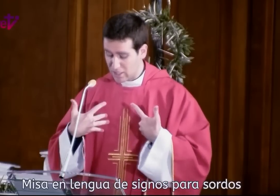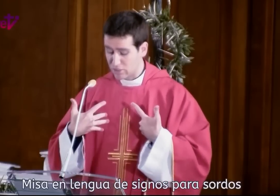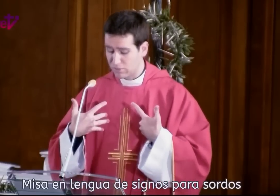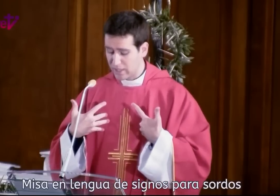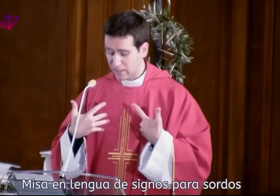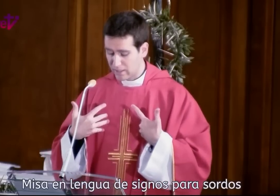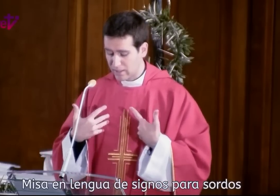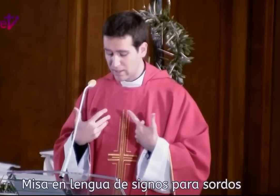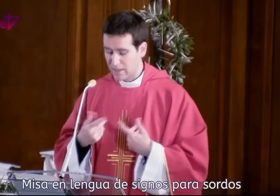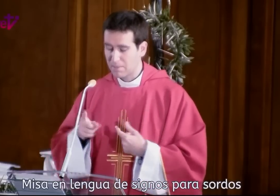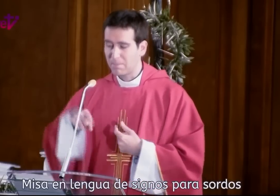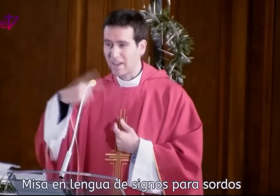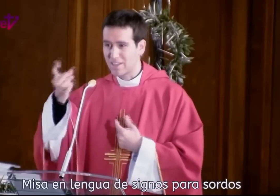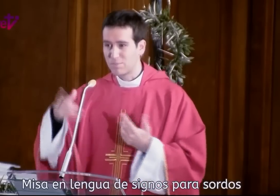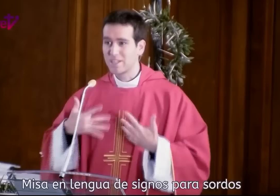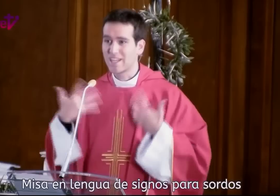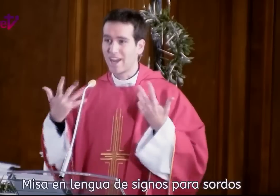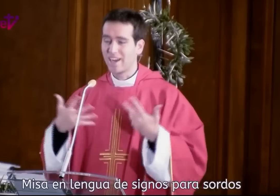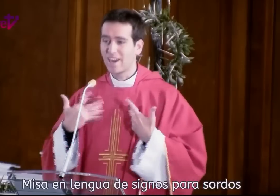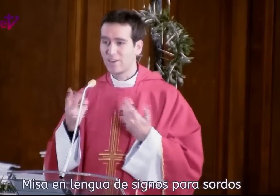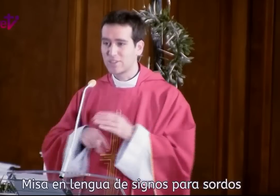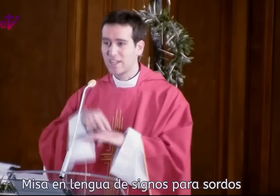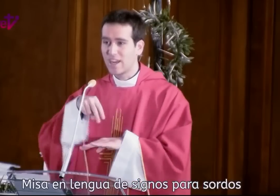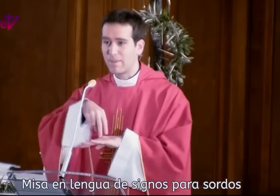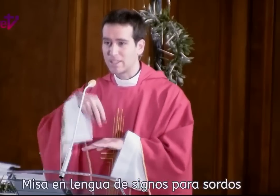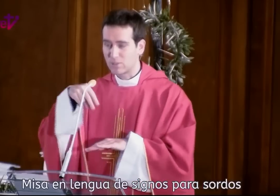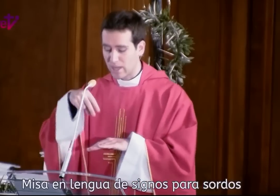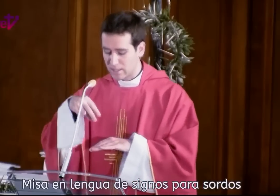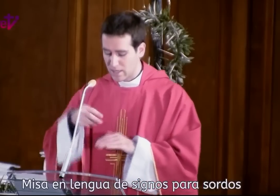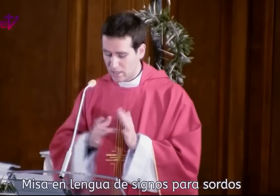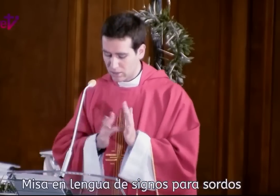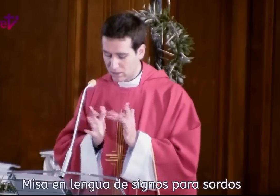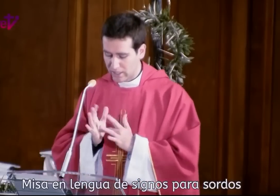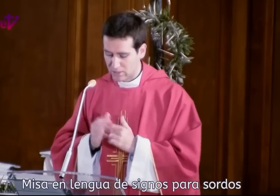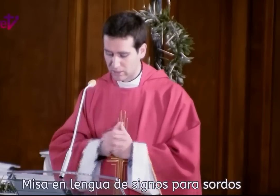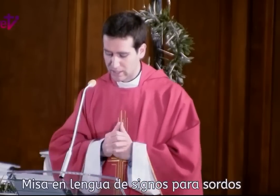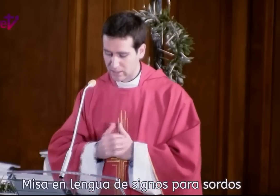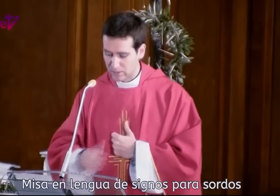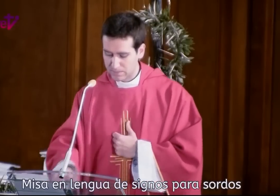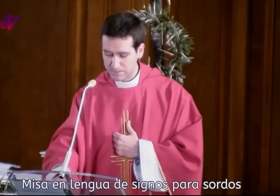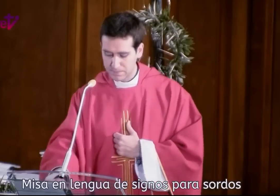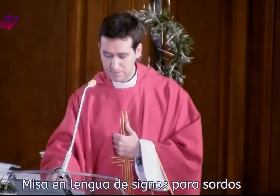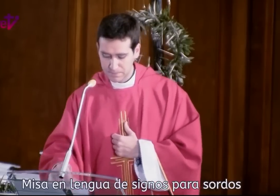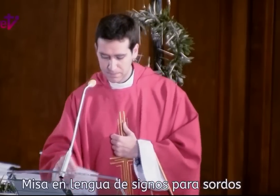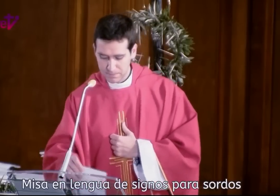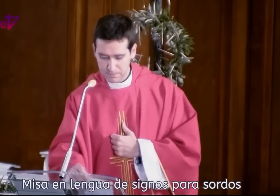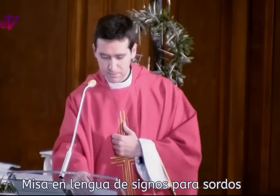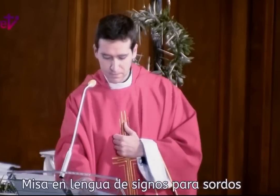vivir y sufrir, para después alegrarnos en la Pascua con Jesucristo.